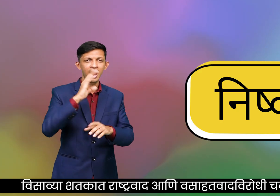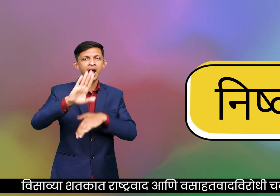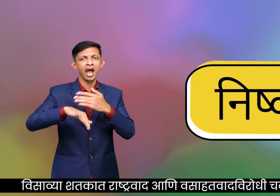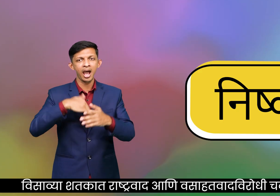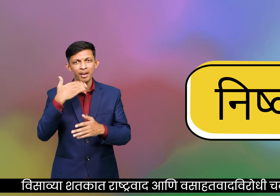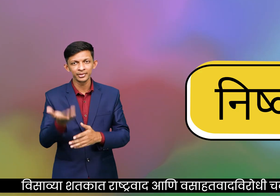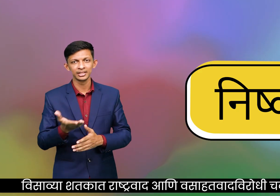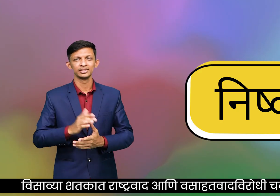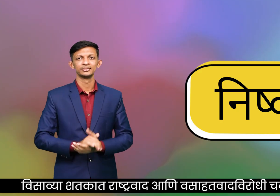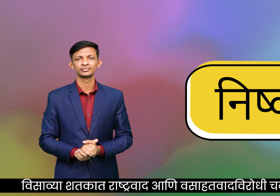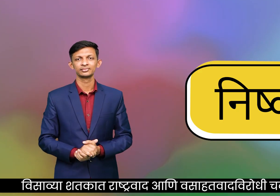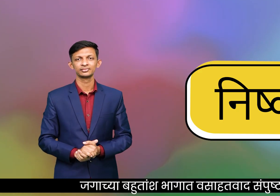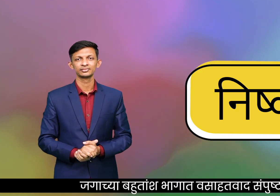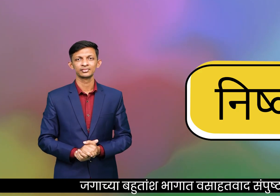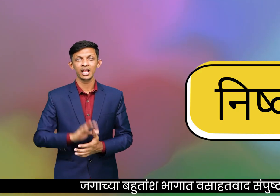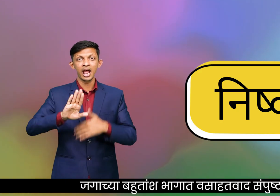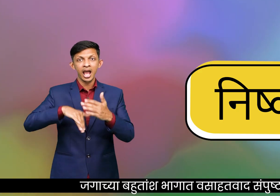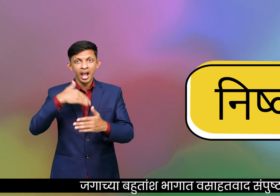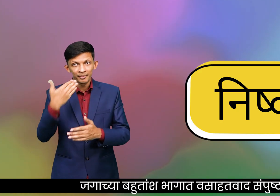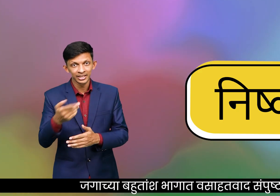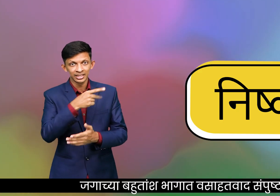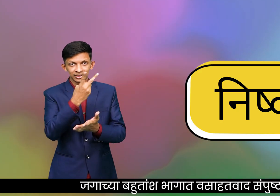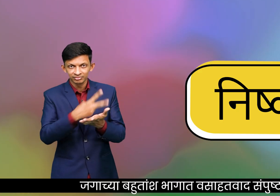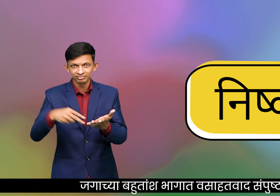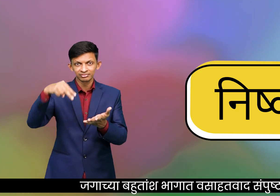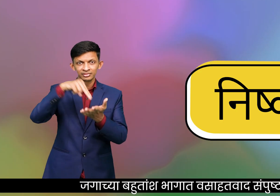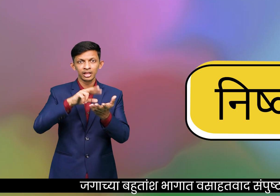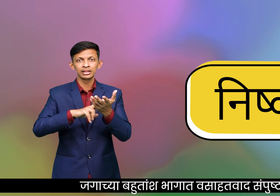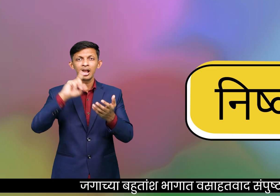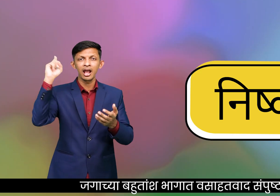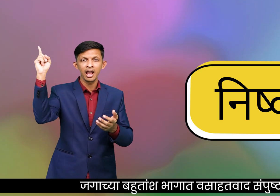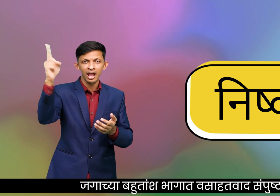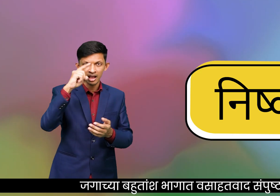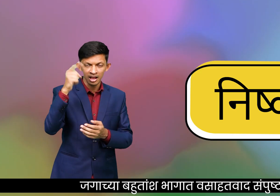उदयानंतर जगाच्या बहुतांश भागात वसाहतवाद संपुष्टात आला.